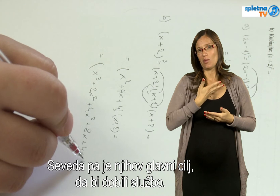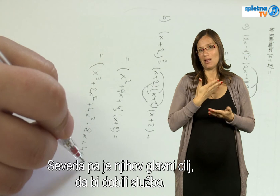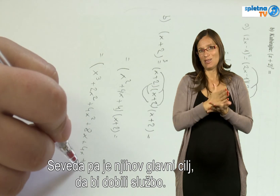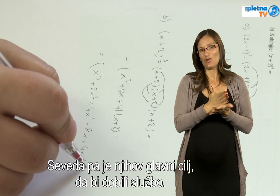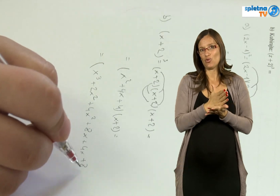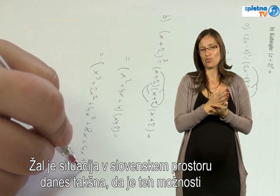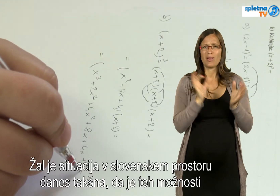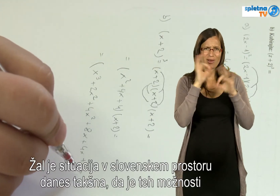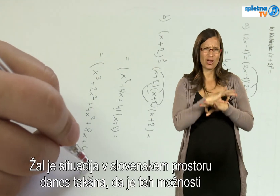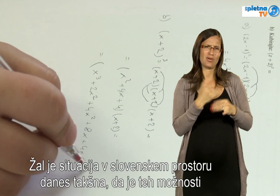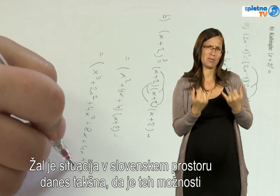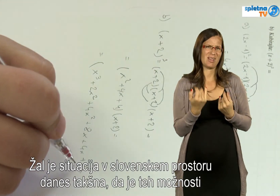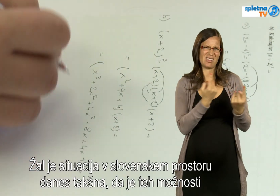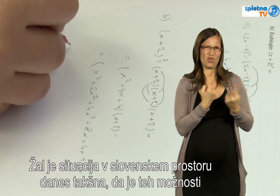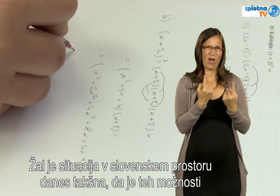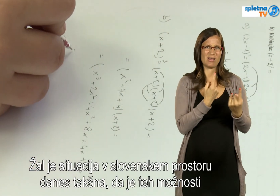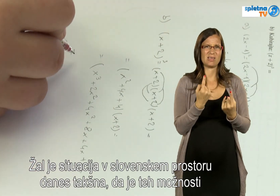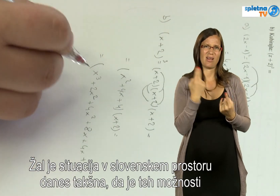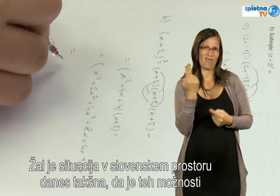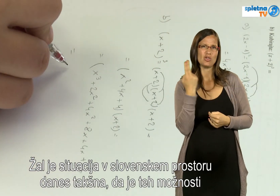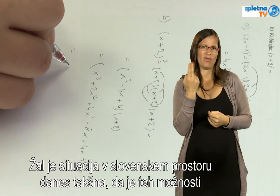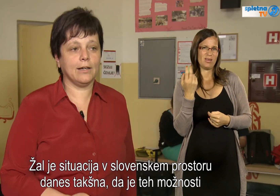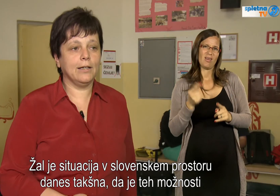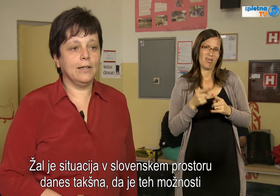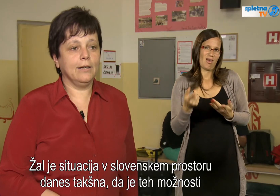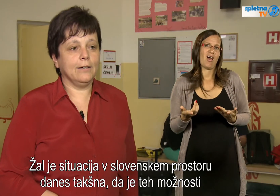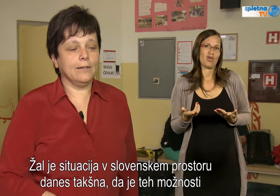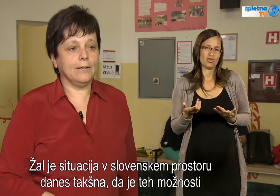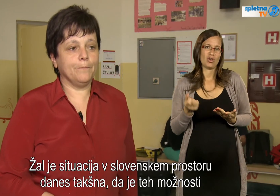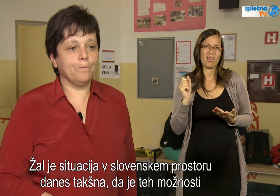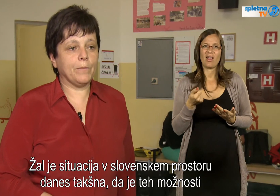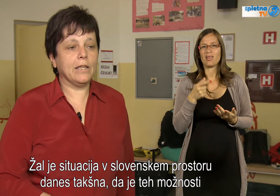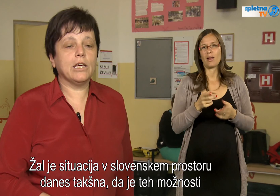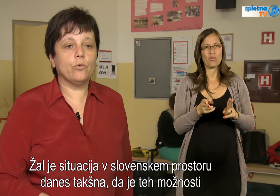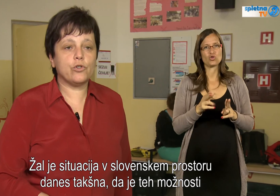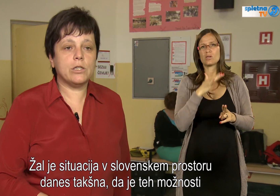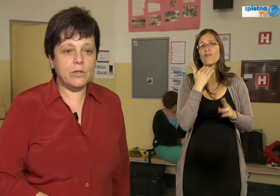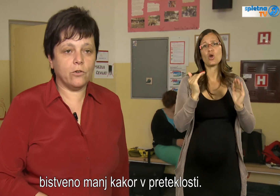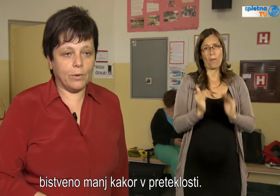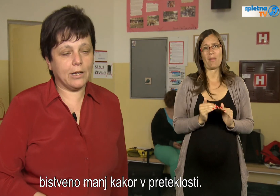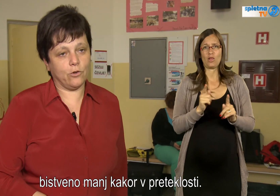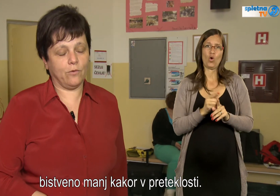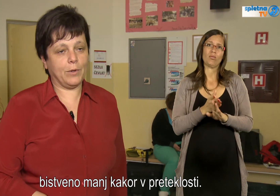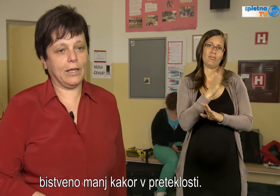in žal je situacija v slovenskem prostoru danes takšna, da je teh možnosti bistveno manj kakor v